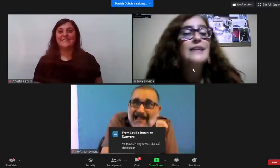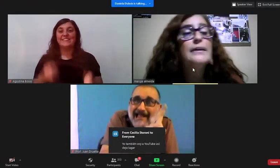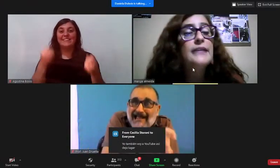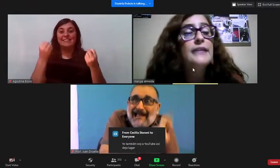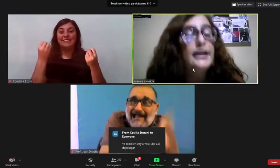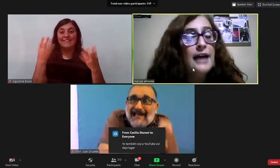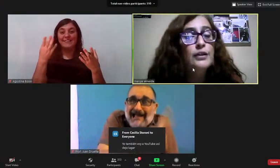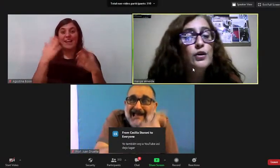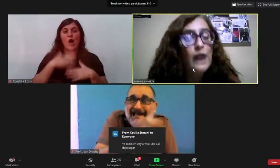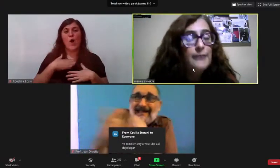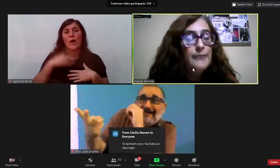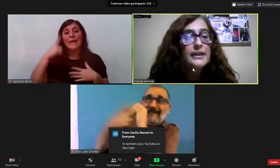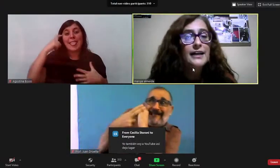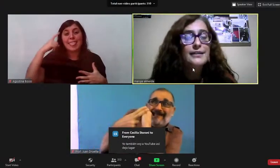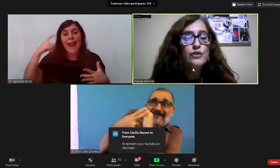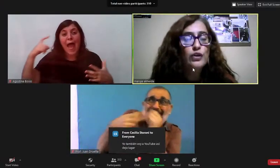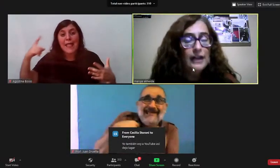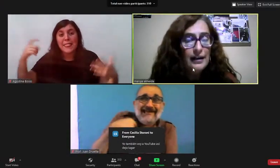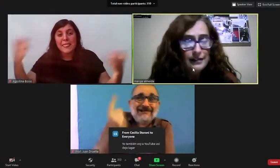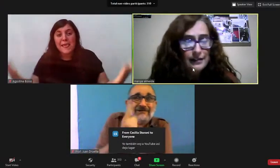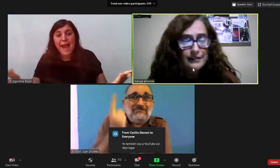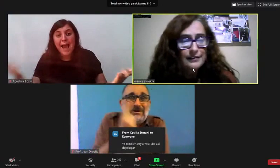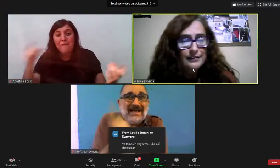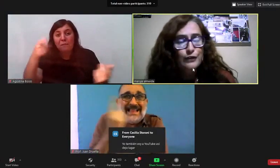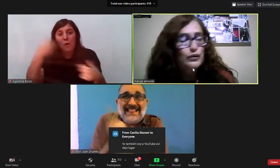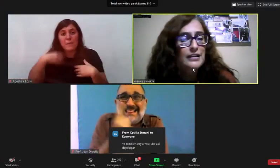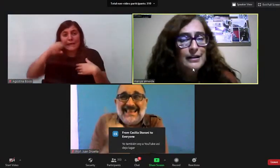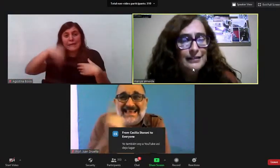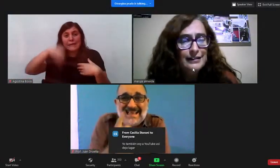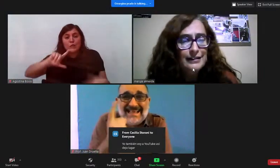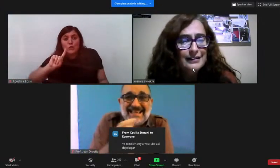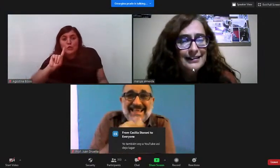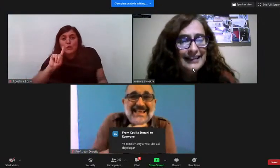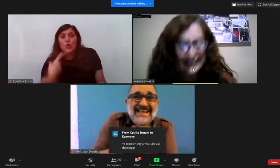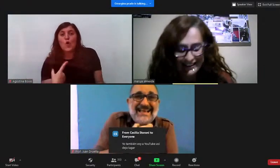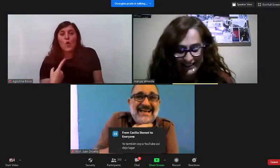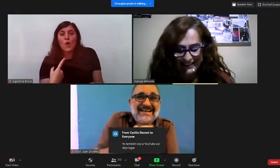Ya te estaba extrañando, Juan, me dejaste sola con toda esta...